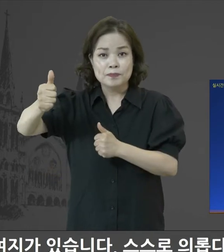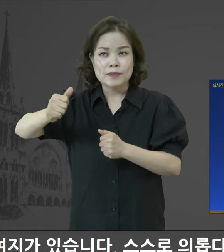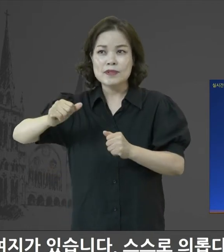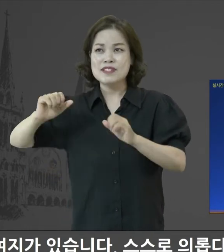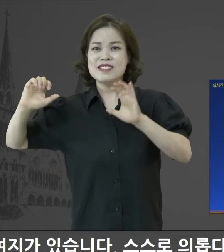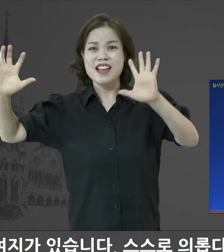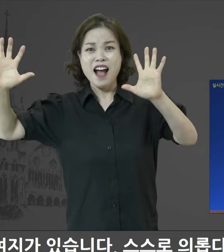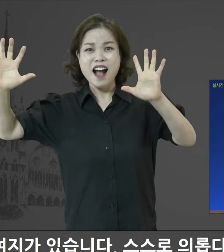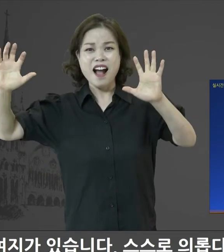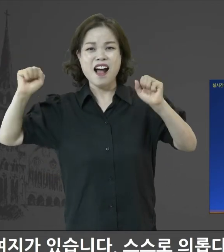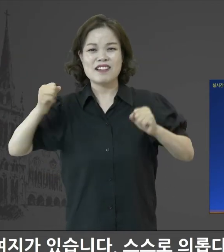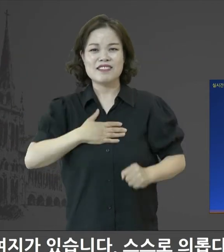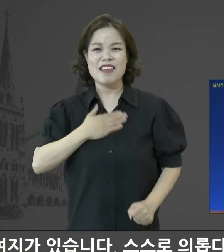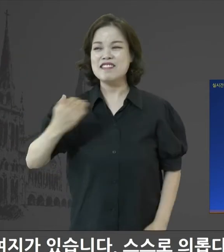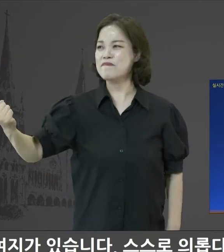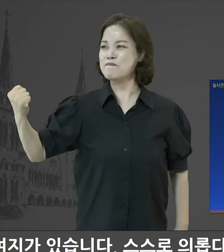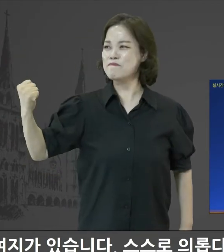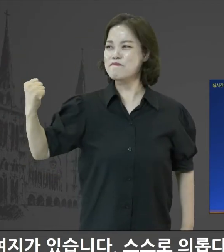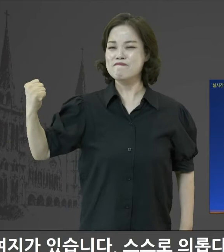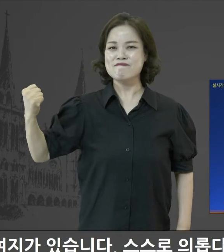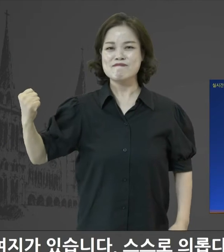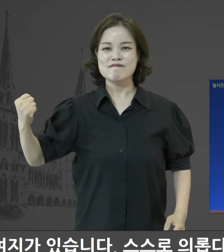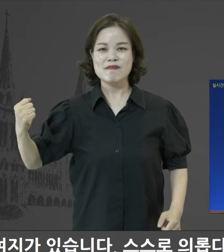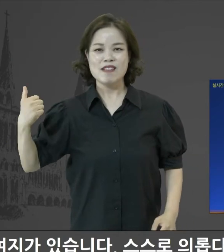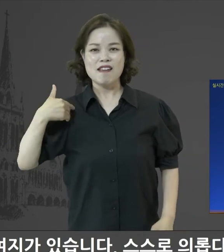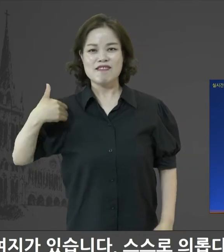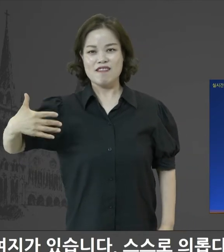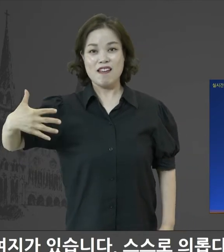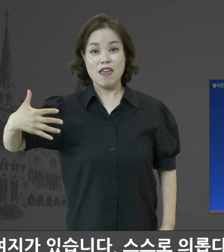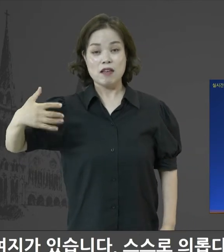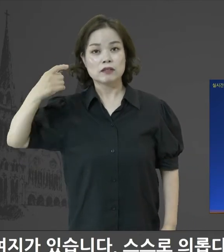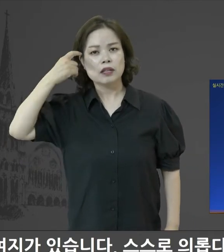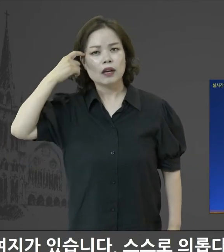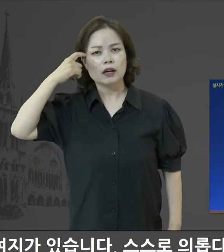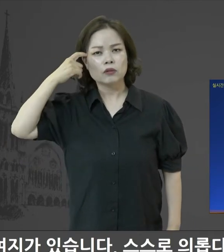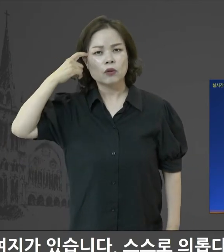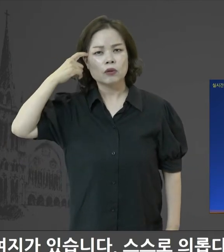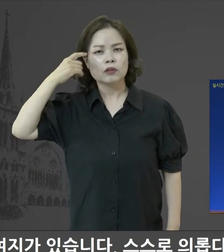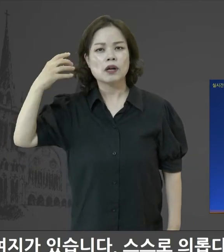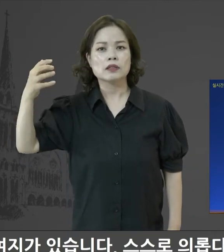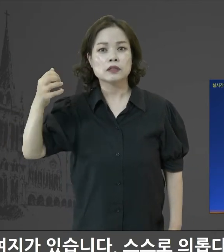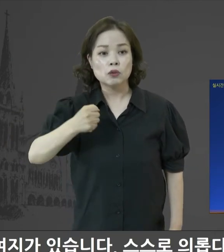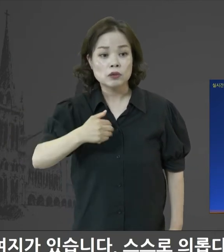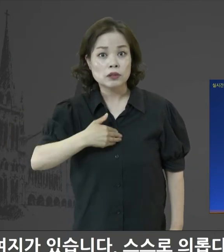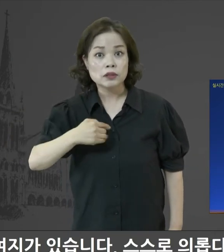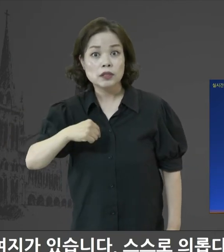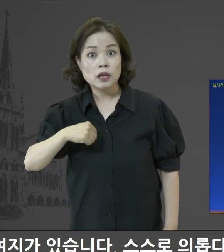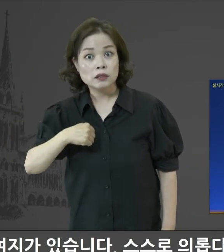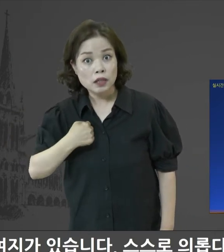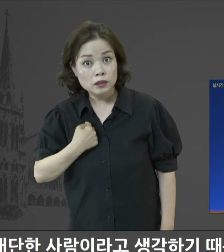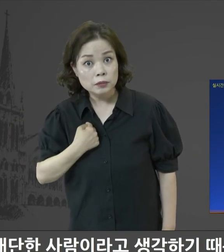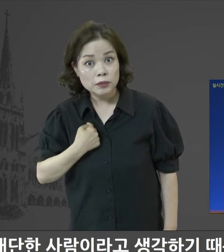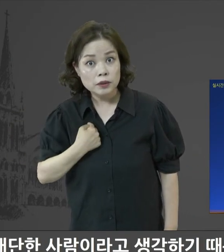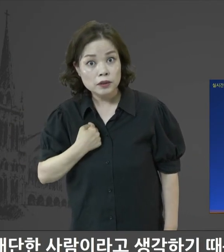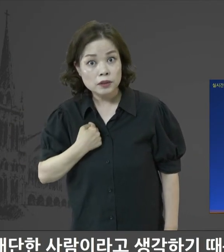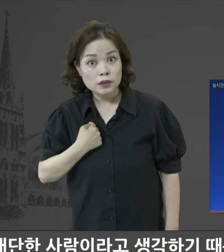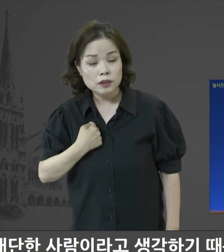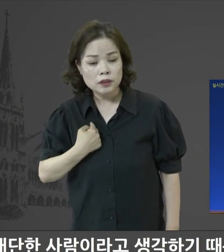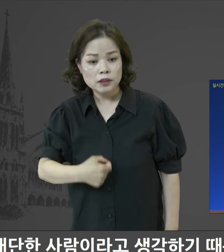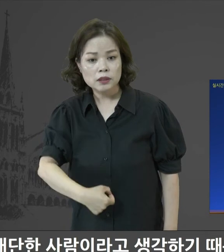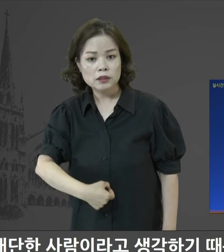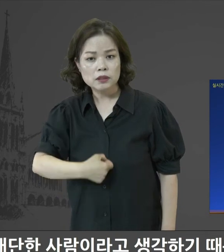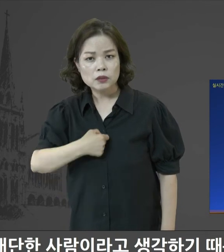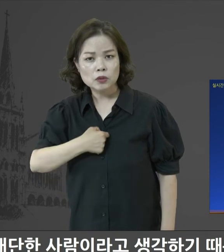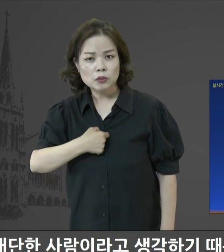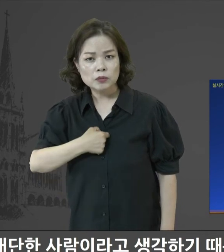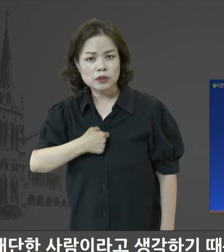하면서 내 힘으로 승리했다 라는 모습으로 자기 자신이 의롭지